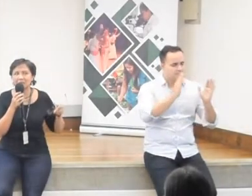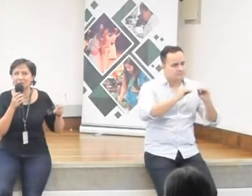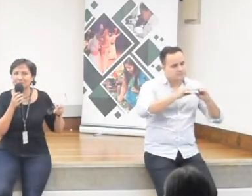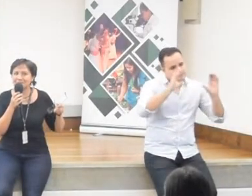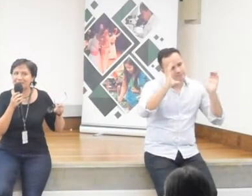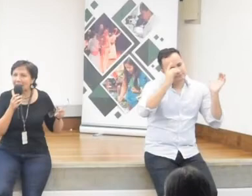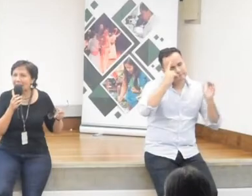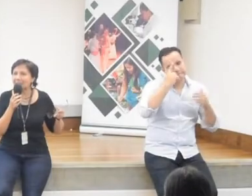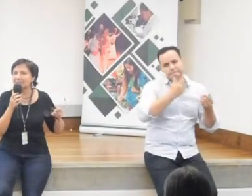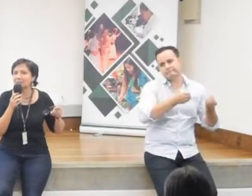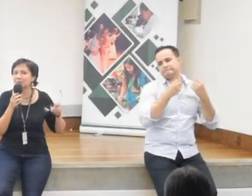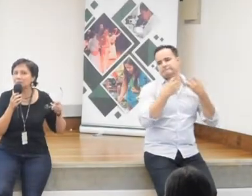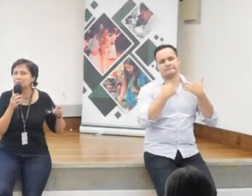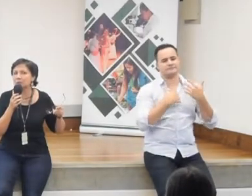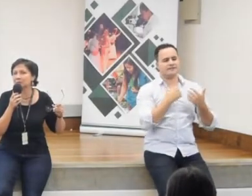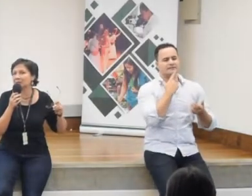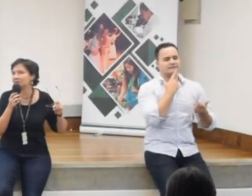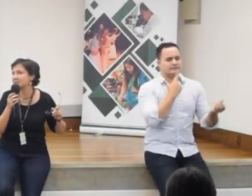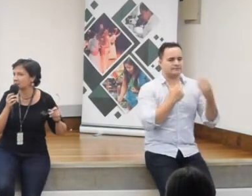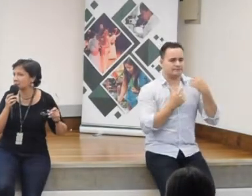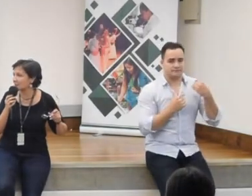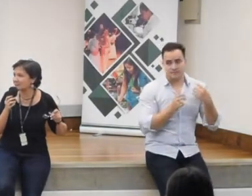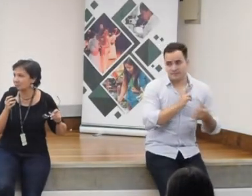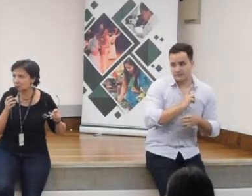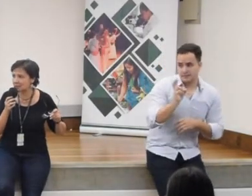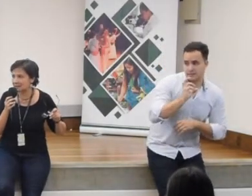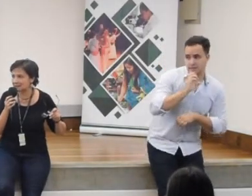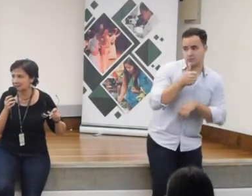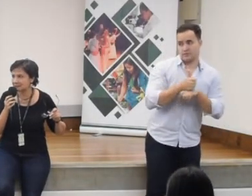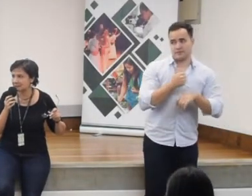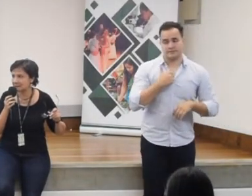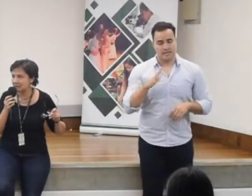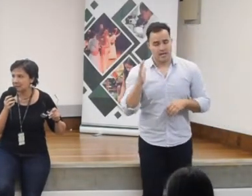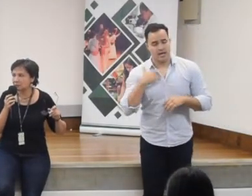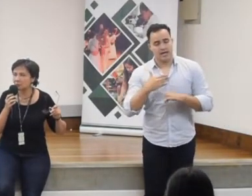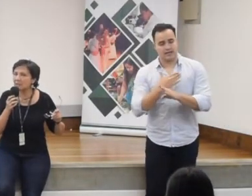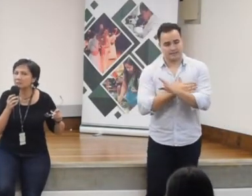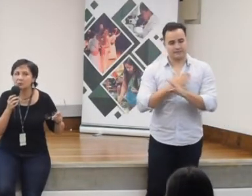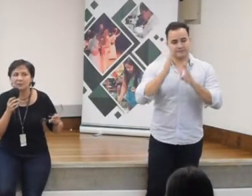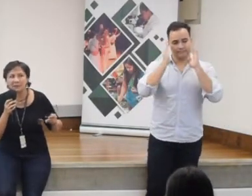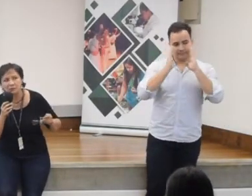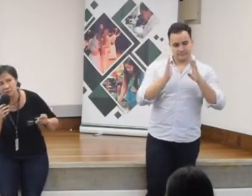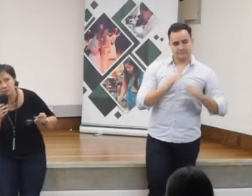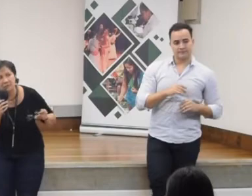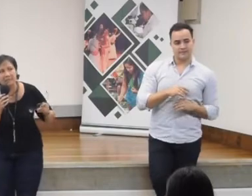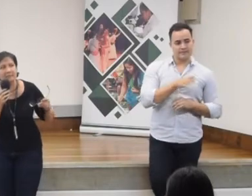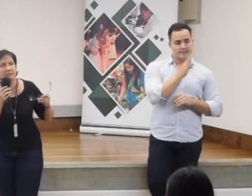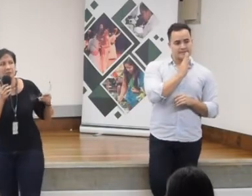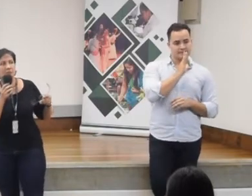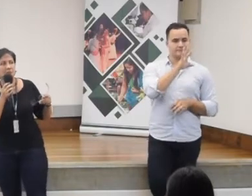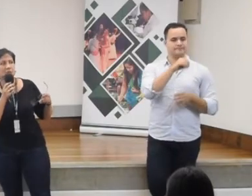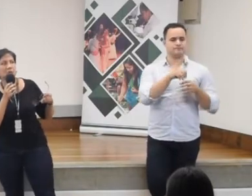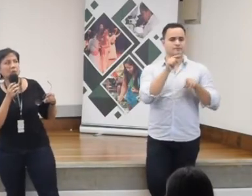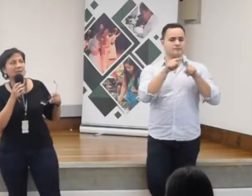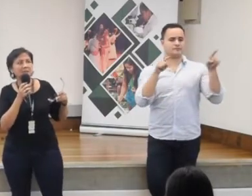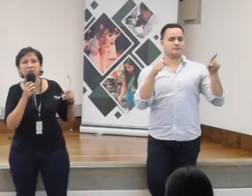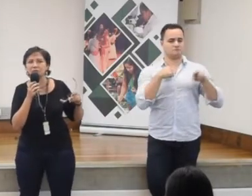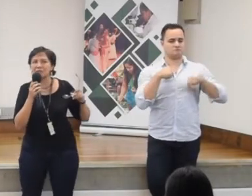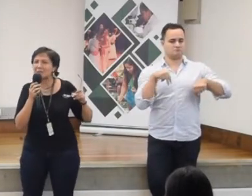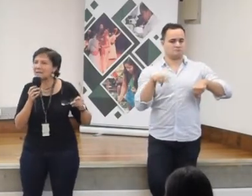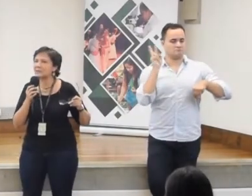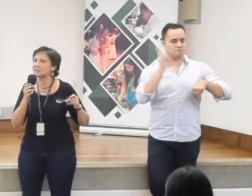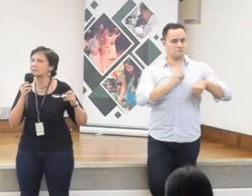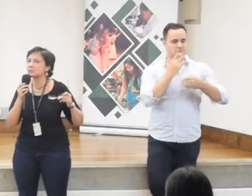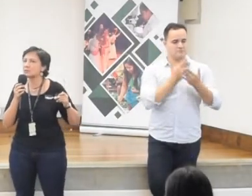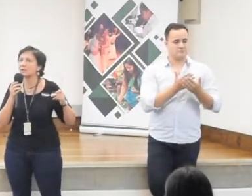que nos dijeron, hay ahí un punto que la vicerrectoría debe escuchar, ¿sí? Sobre todo las voces de los estudiantes que nos acompañaron,